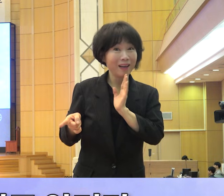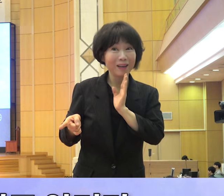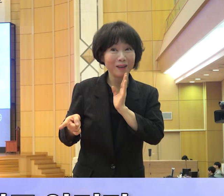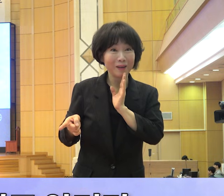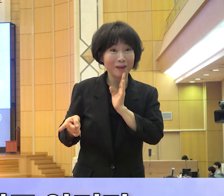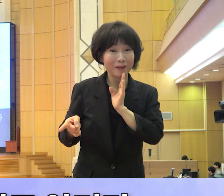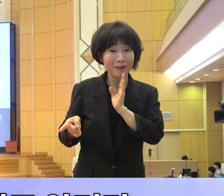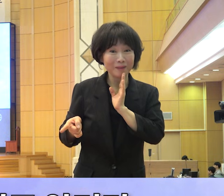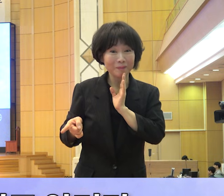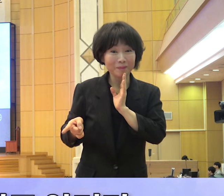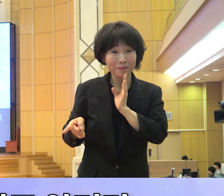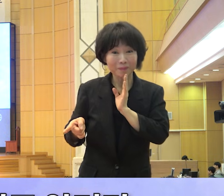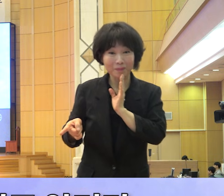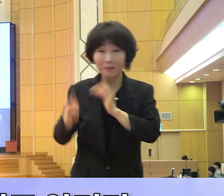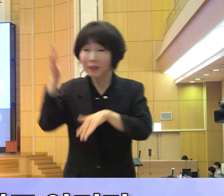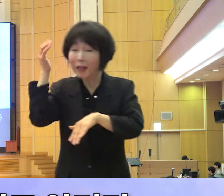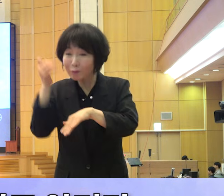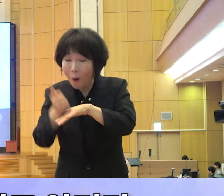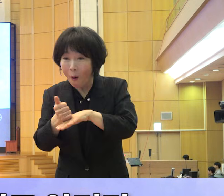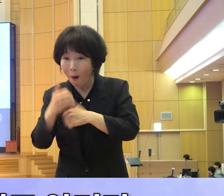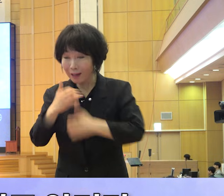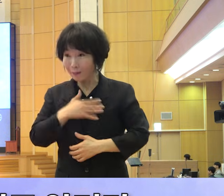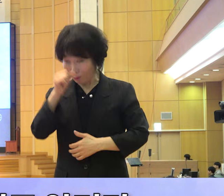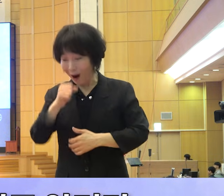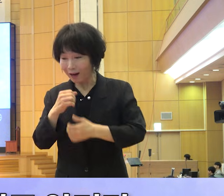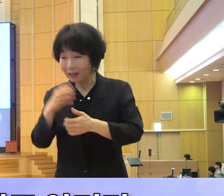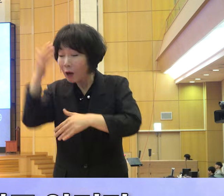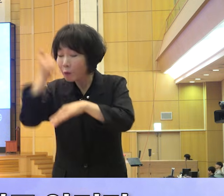보니까 아들한테는 나보다 더 좋은 걸 줘.